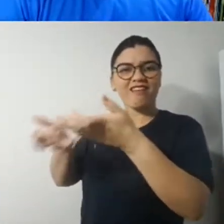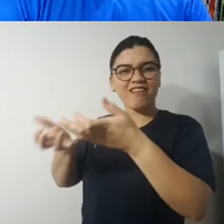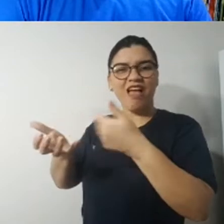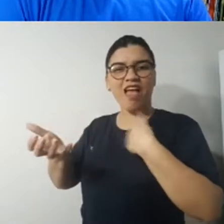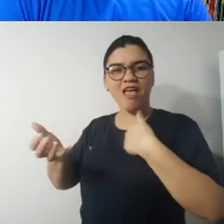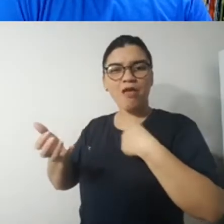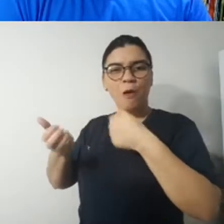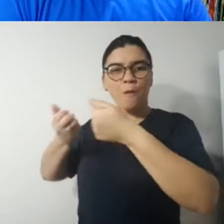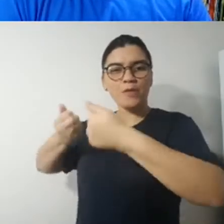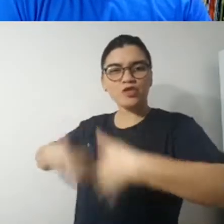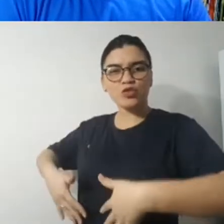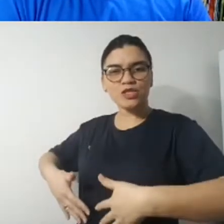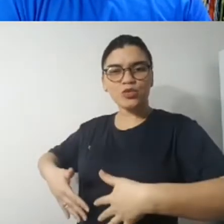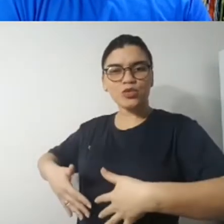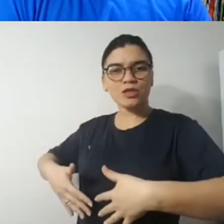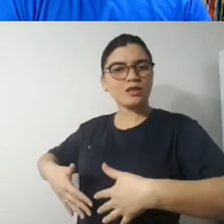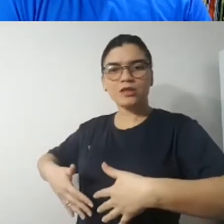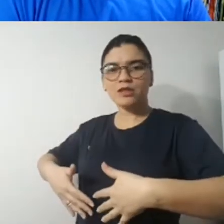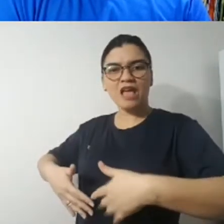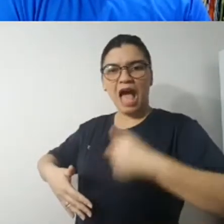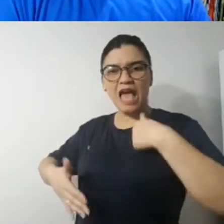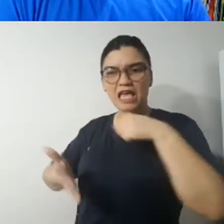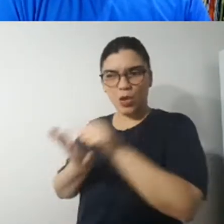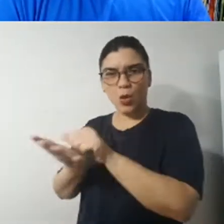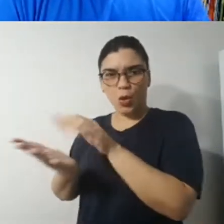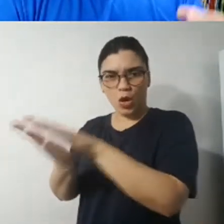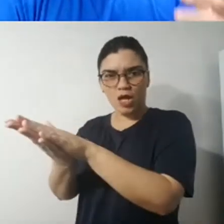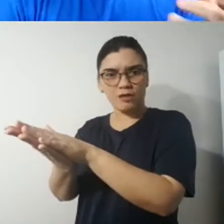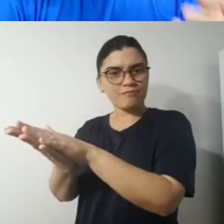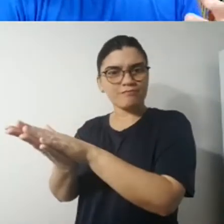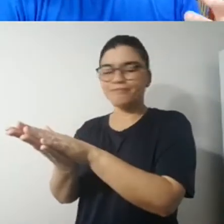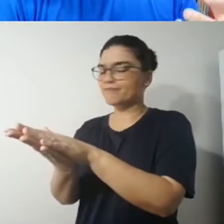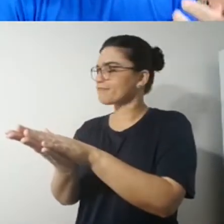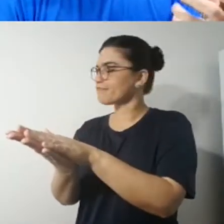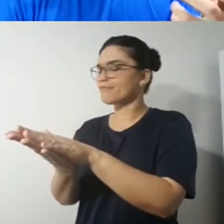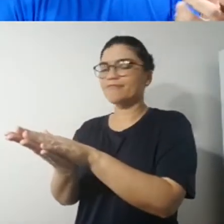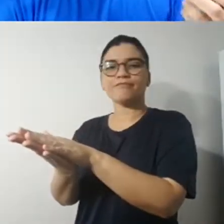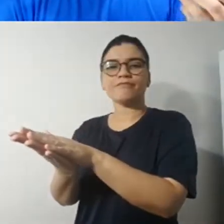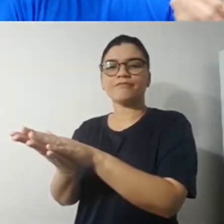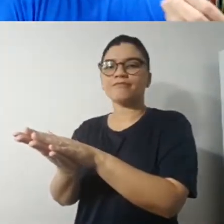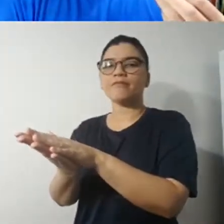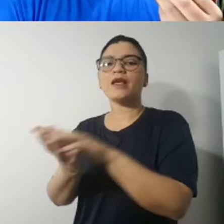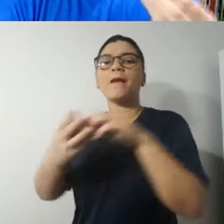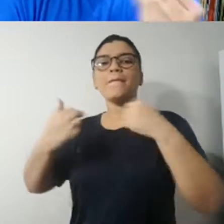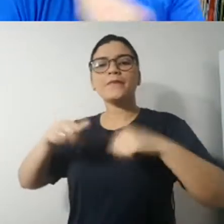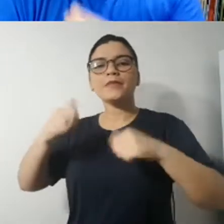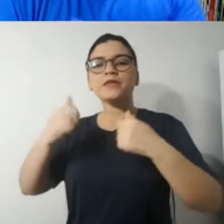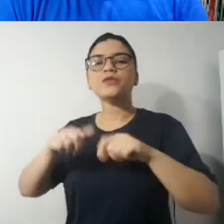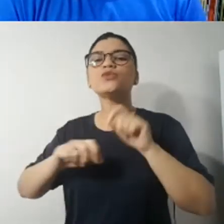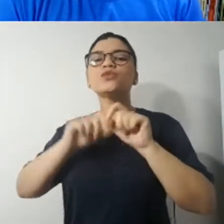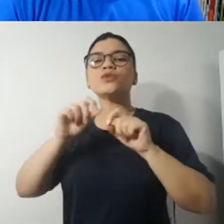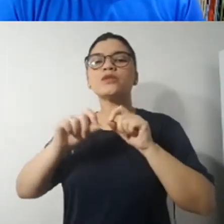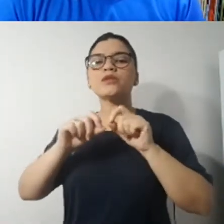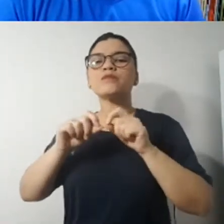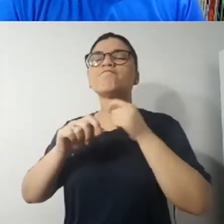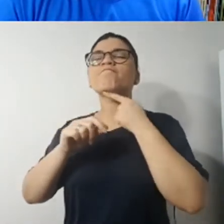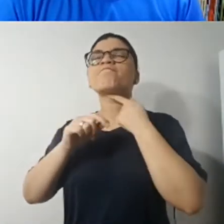a vingança. Eu devo desejar que aquela pessoa seja abençoada pelo